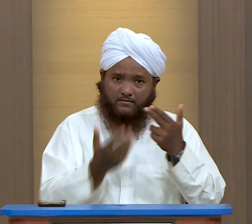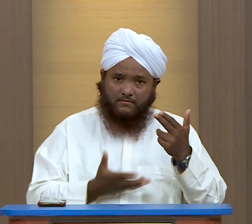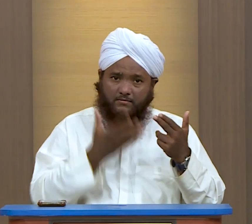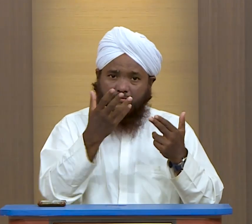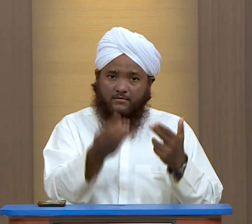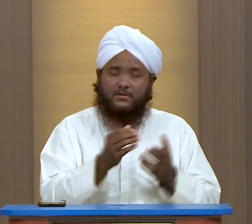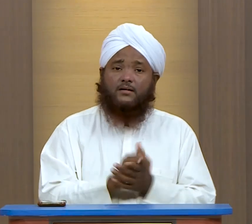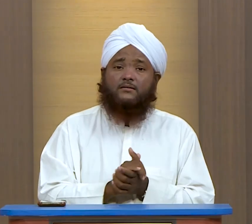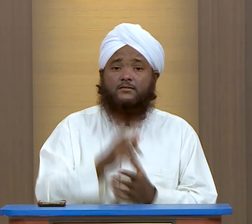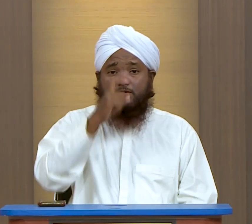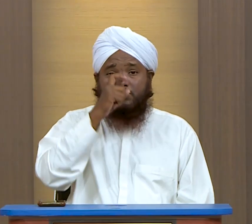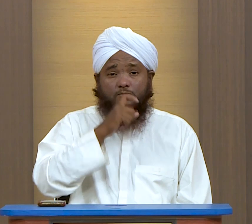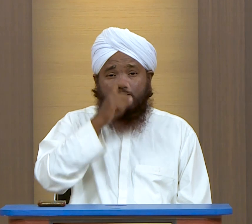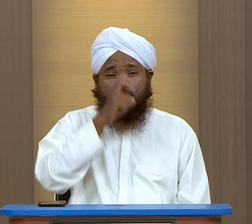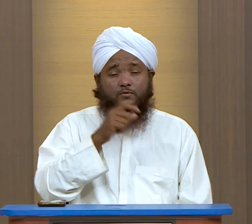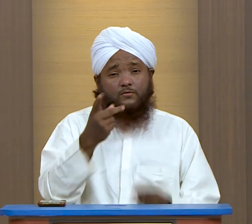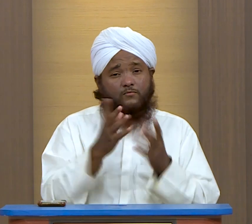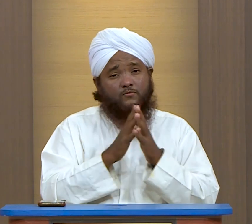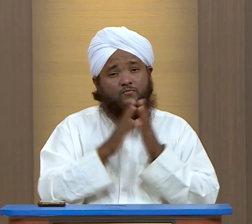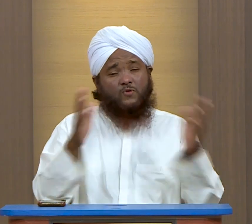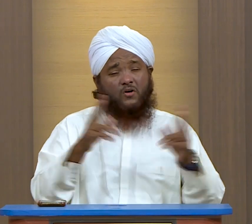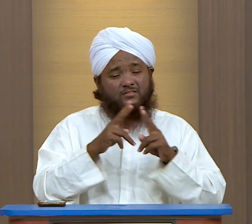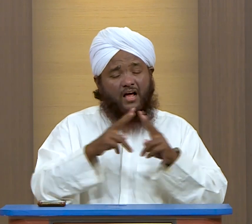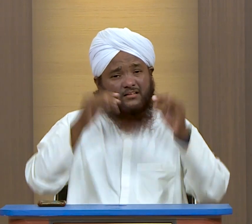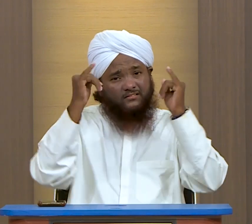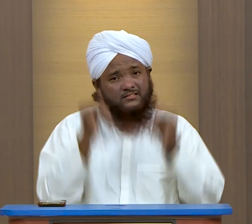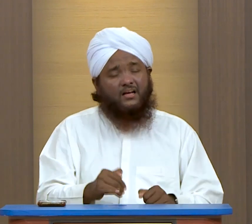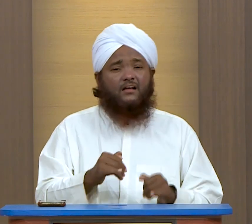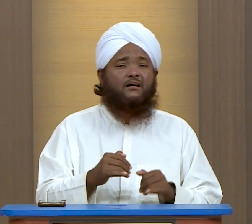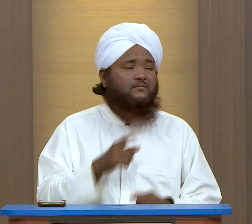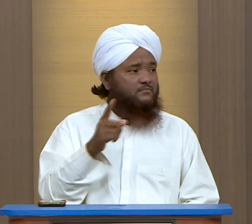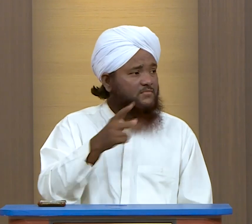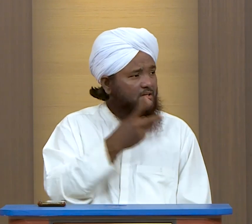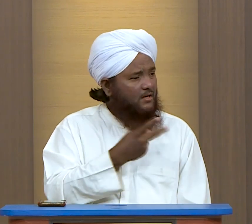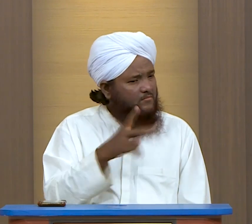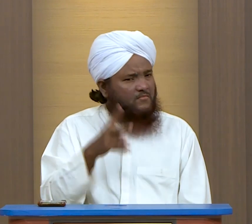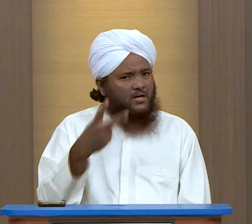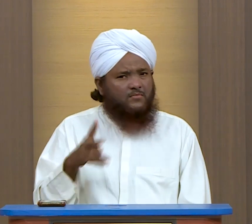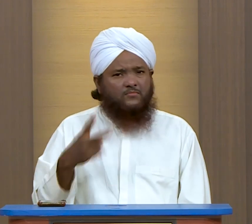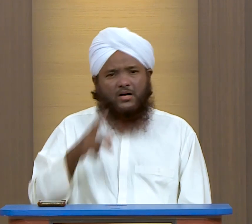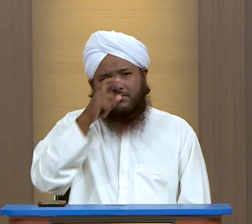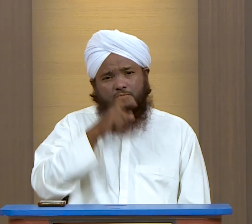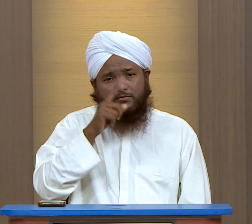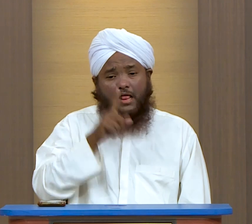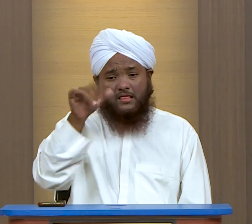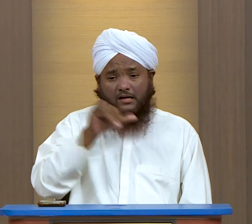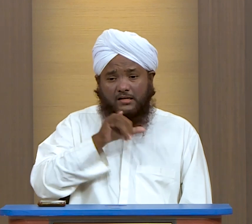چلا جھوٹ کتنی ہلاکت خیز بیماری ہے کہ مسلسل جھوٹ بولنے والے کی وجہ سے بندہ اللہ پاک کے نزدیک بہت